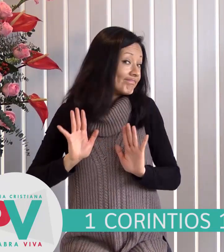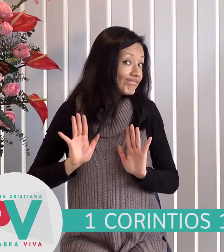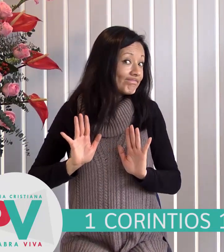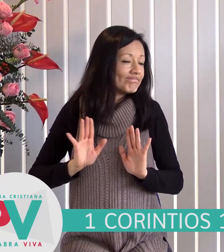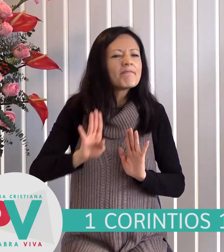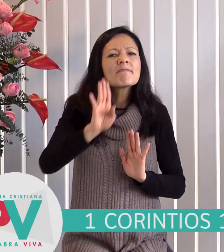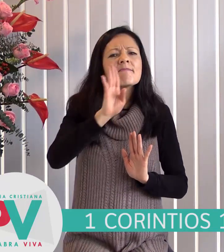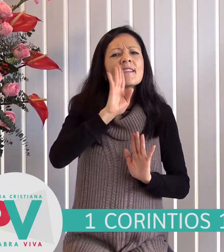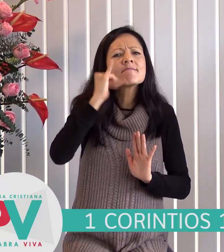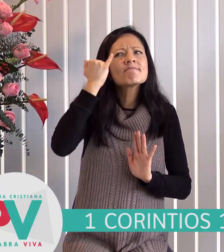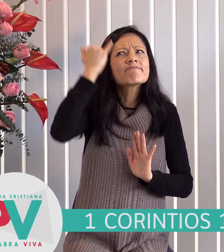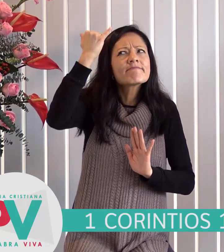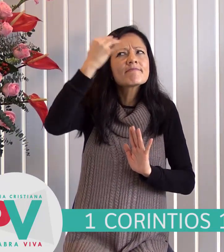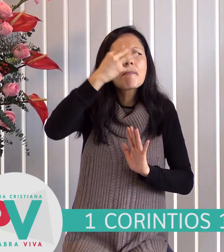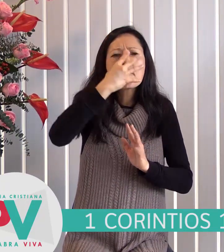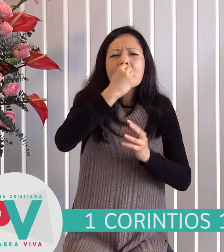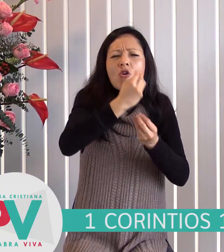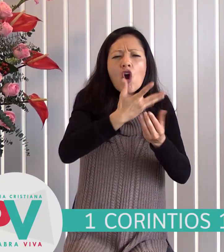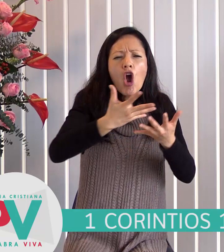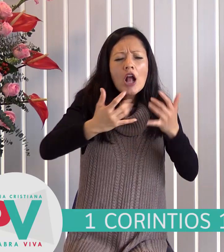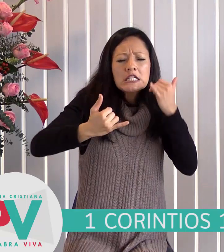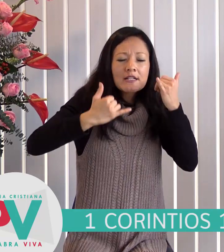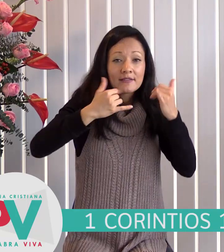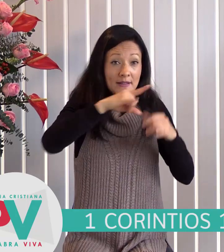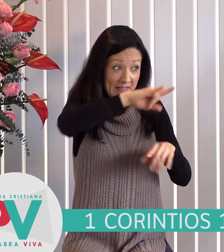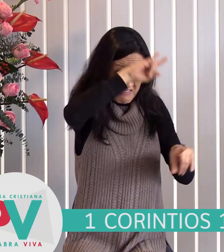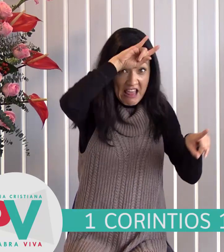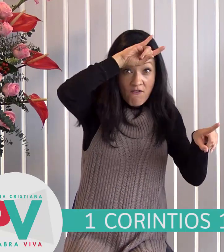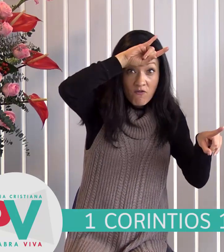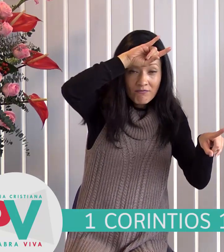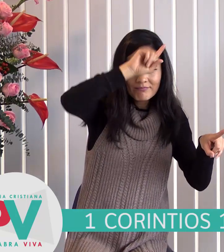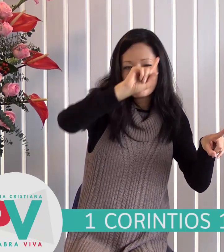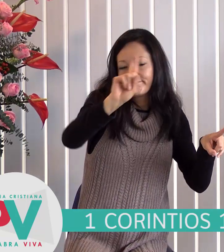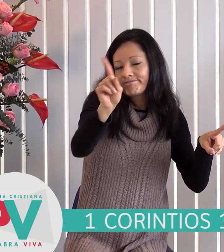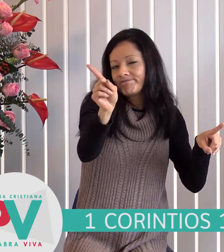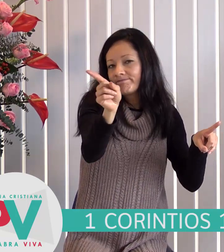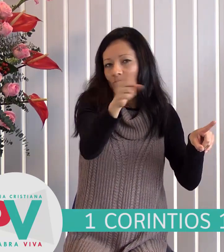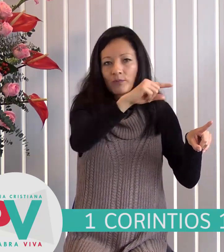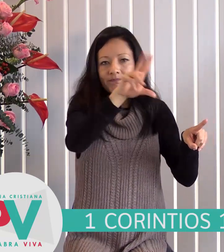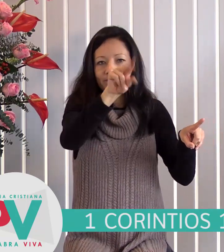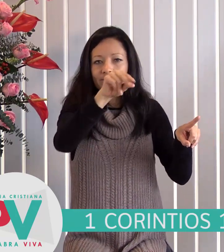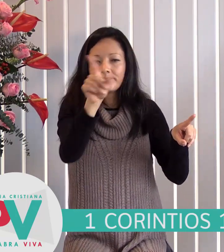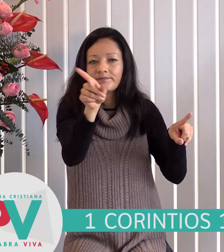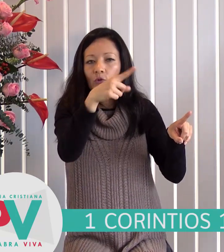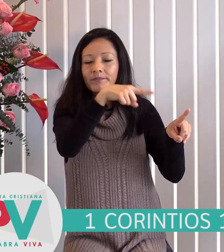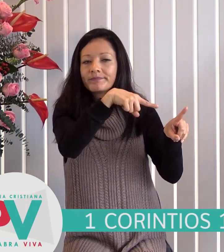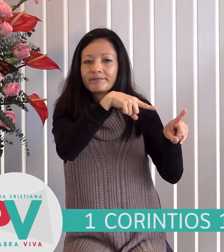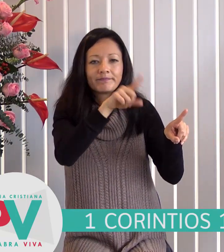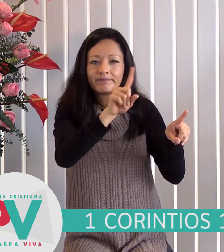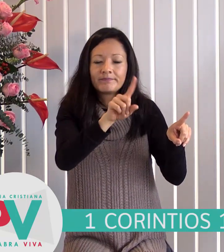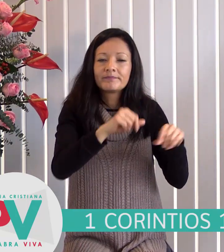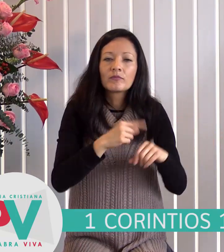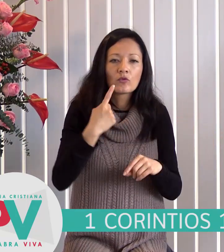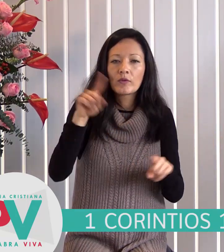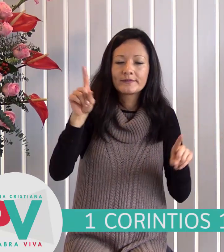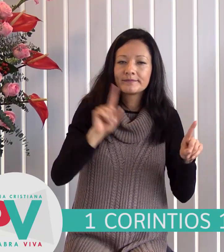¿Quién creó el mal? ¿Satanás? No. Pero Satanás es el primero que